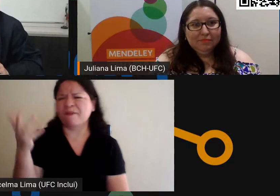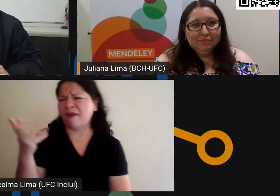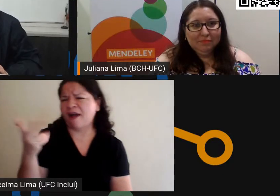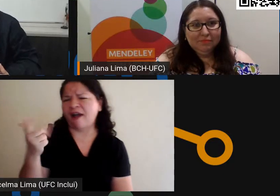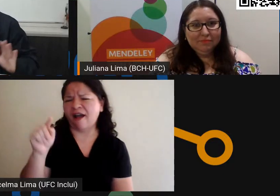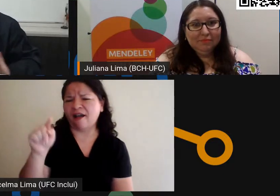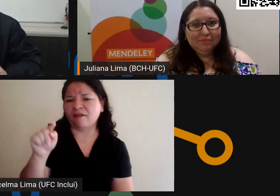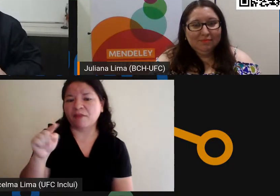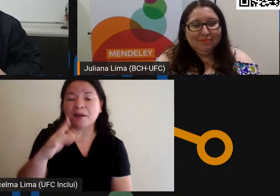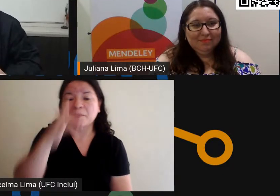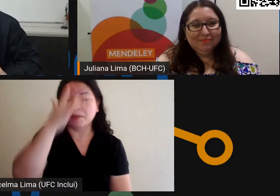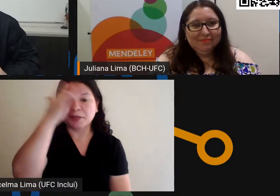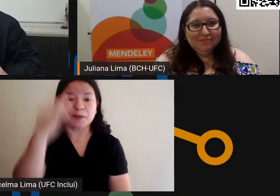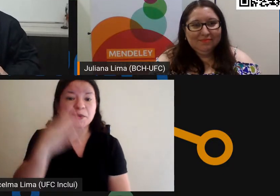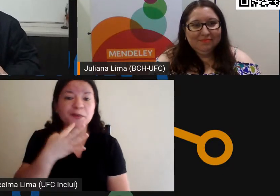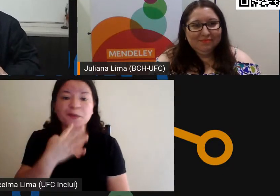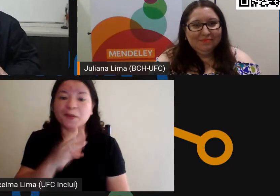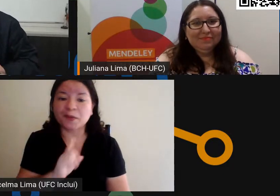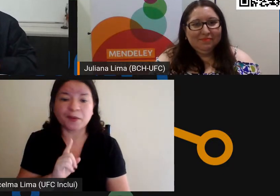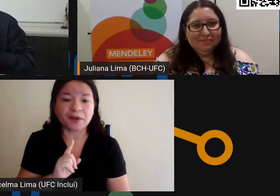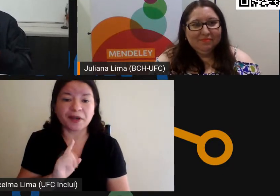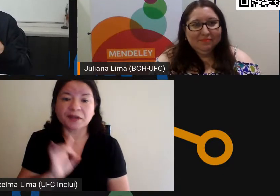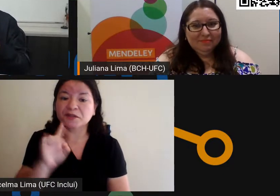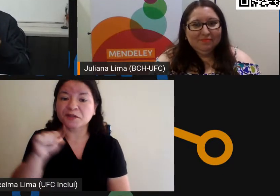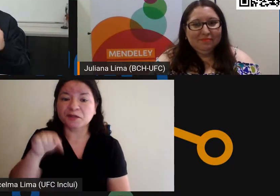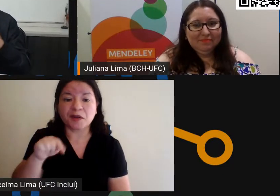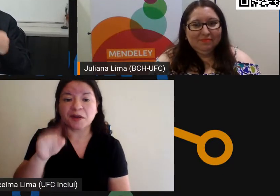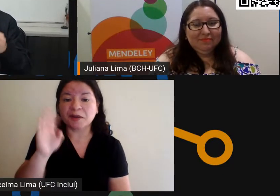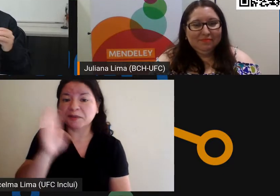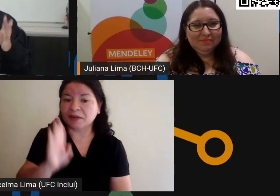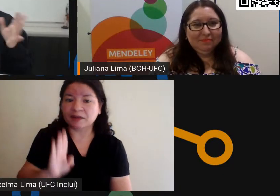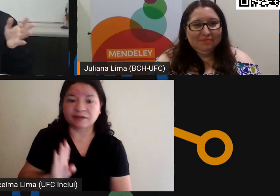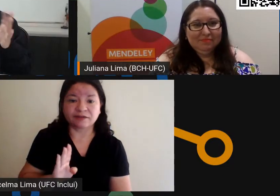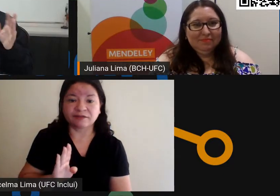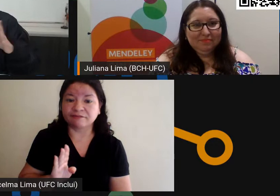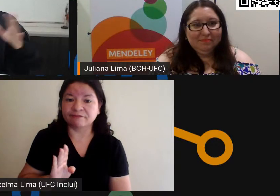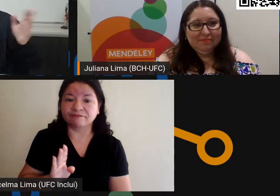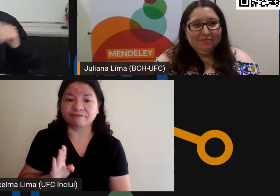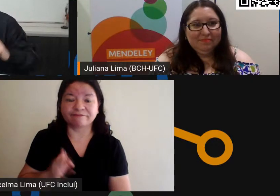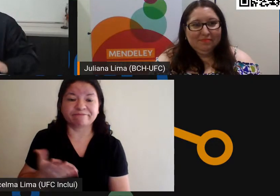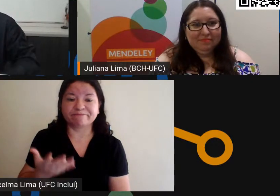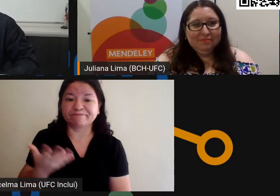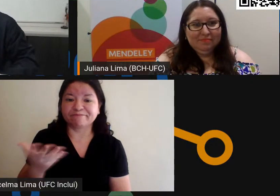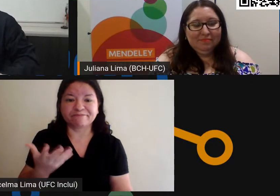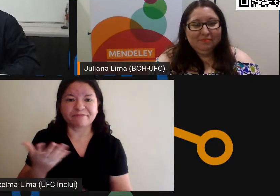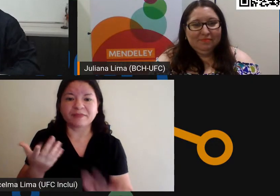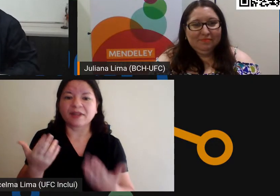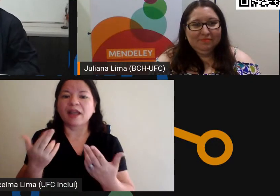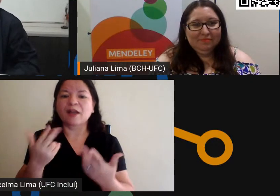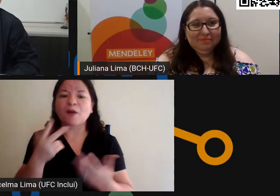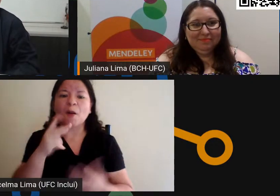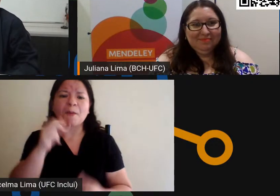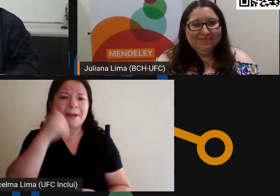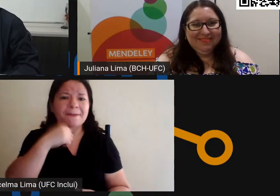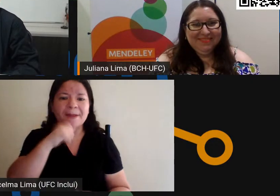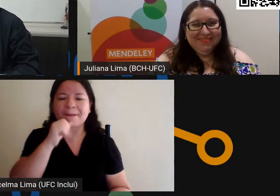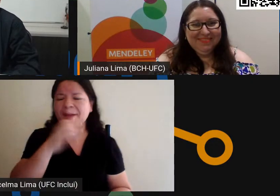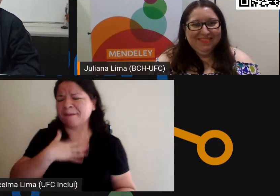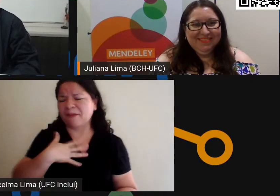ninguém conhece, só aqui no Brasil. É coisa assim, sabe? Que nem pai e mãe falando, meu filho é o mais lindo do